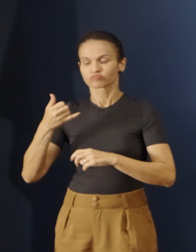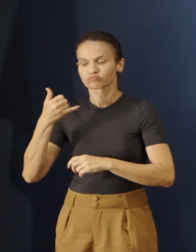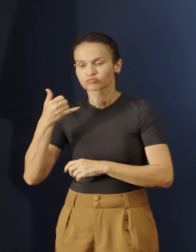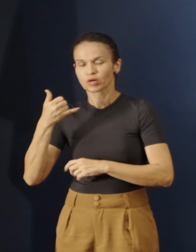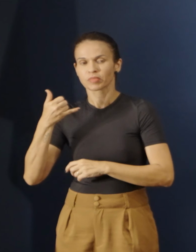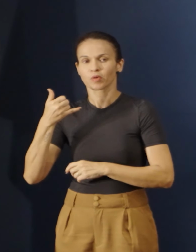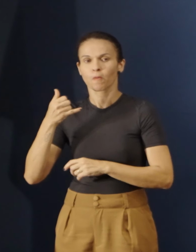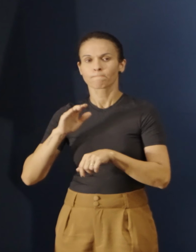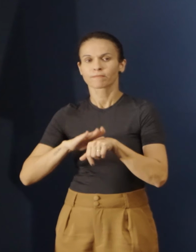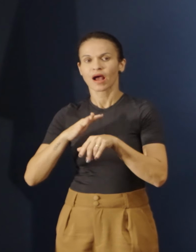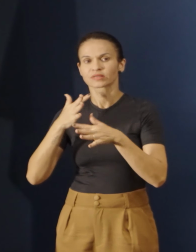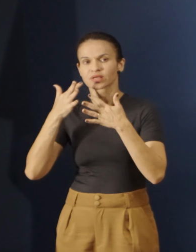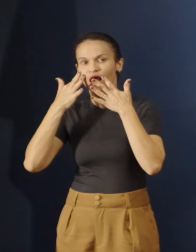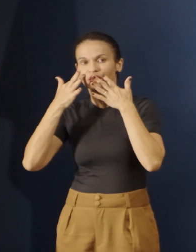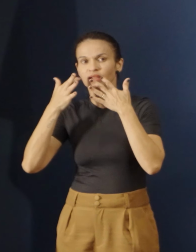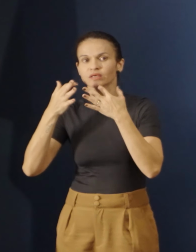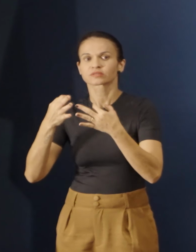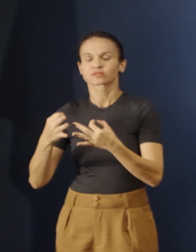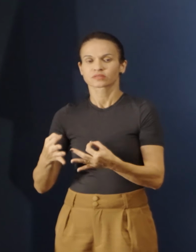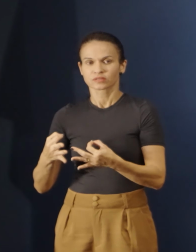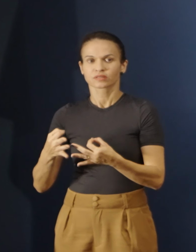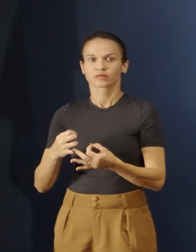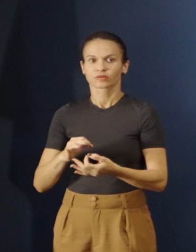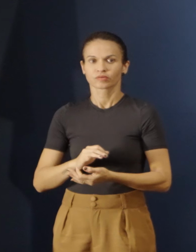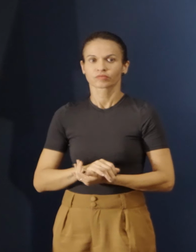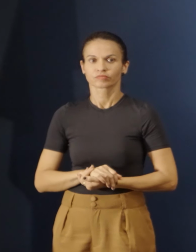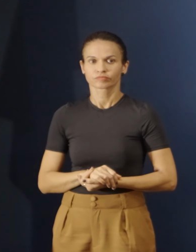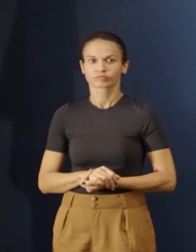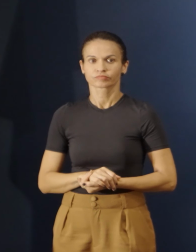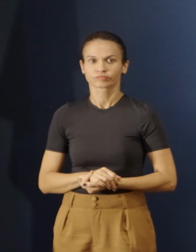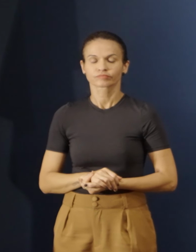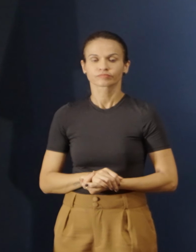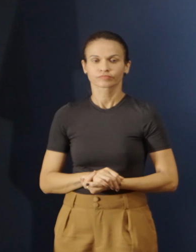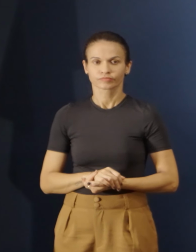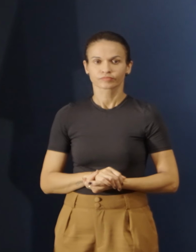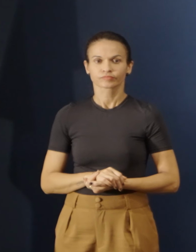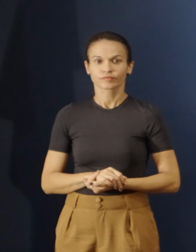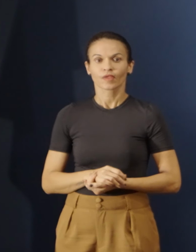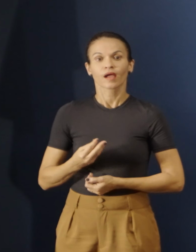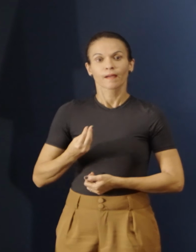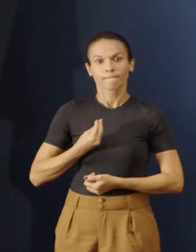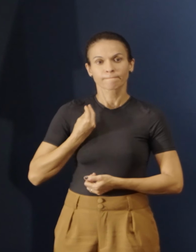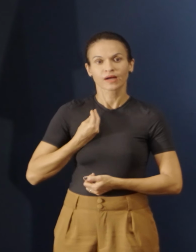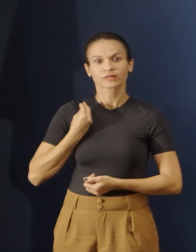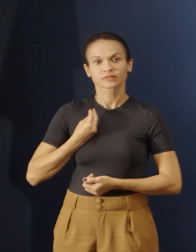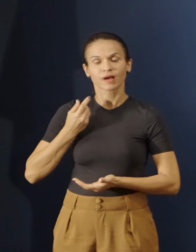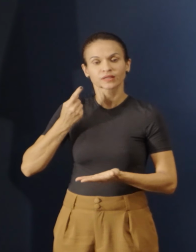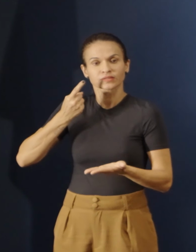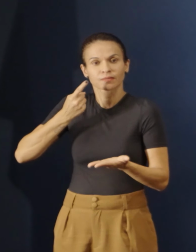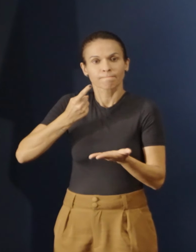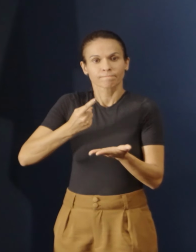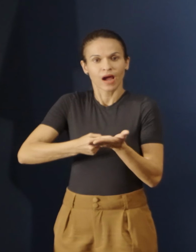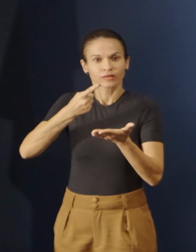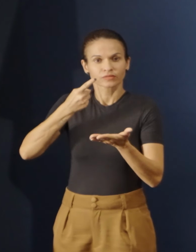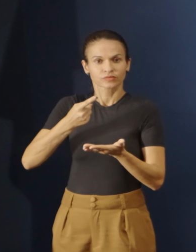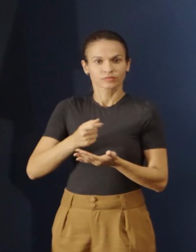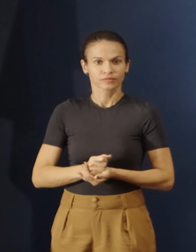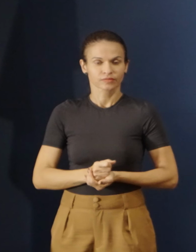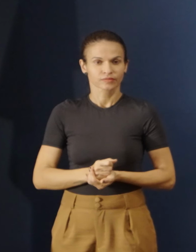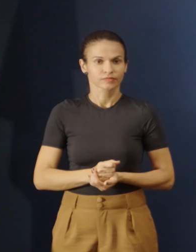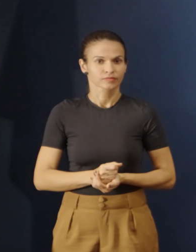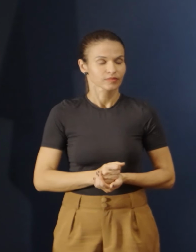com mais atenção, responder, né, enfim, é, participar desse pacto. Exato, eu acho